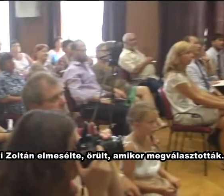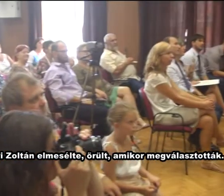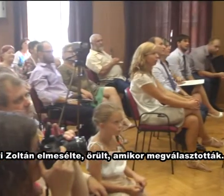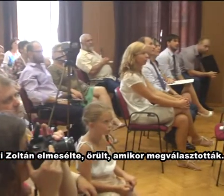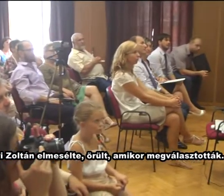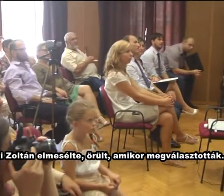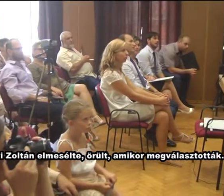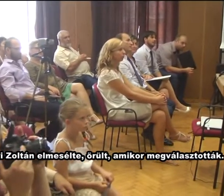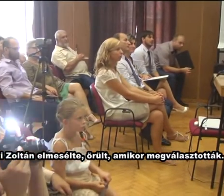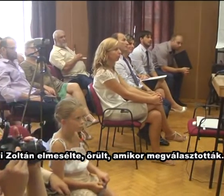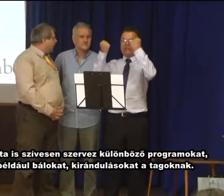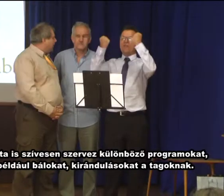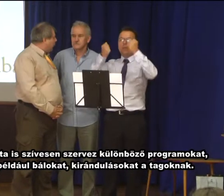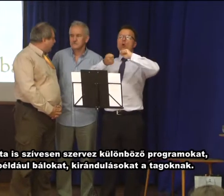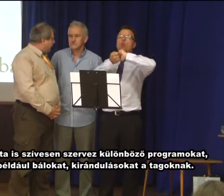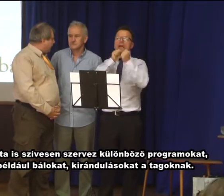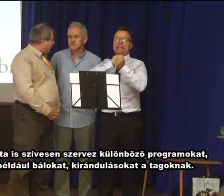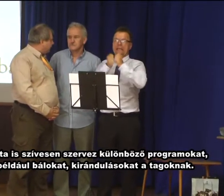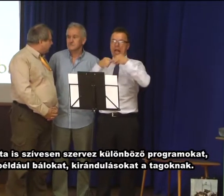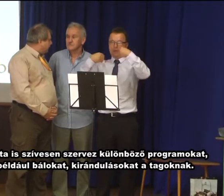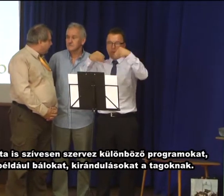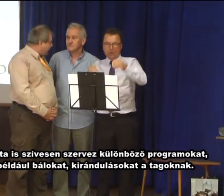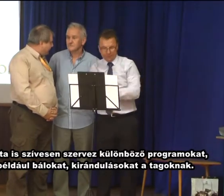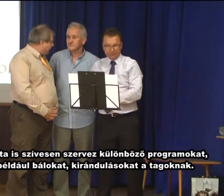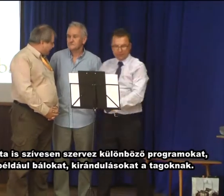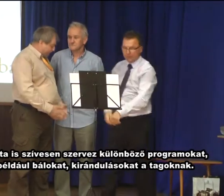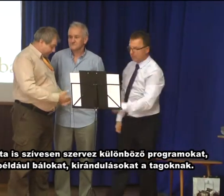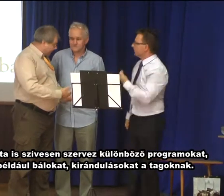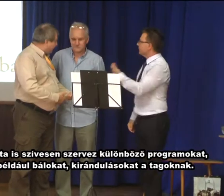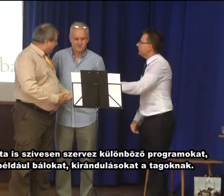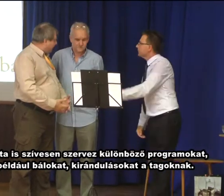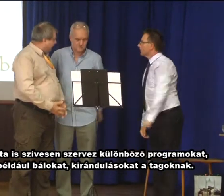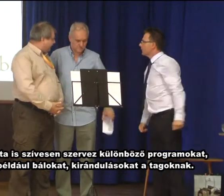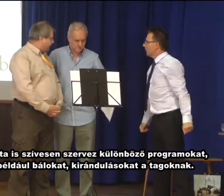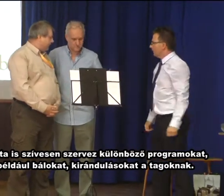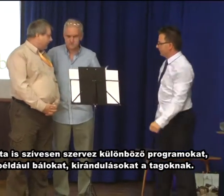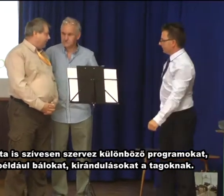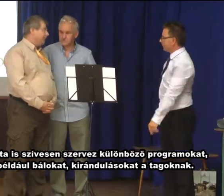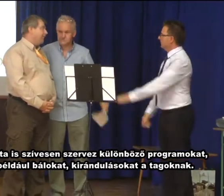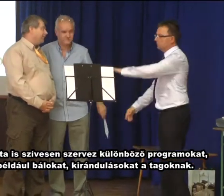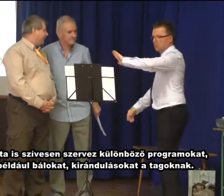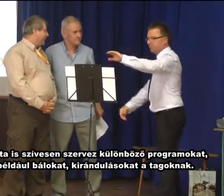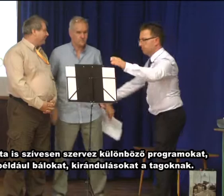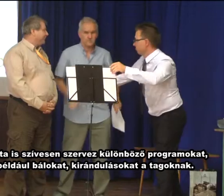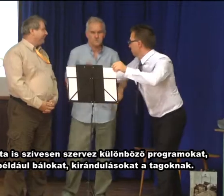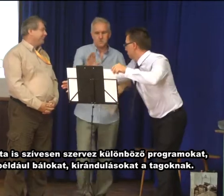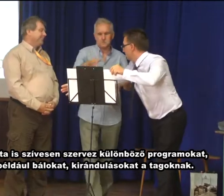amikor megválasztották. Azóta is szívesen szervez különböző programokat, például bálokat, kirándulásokat a tagoknak.